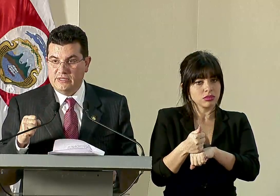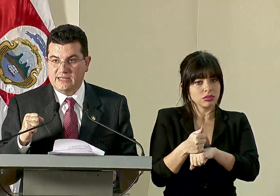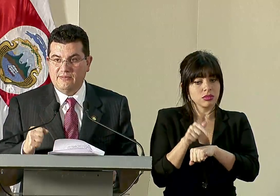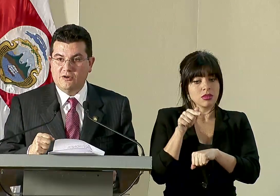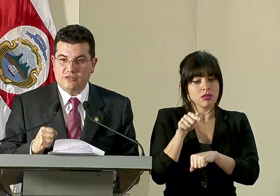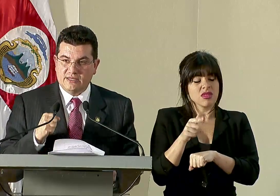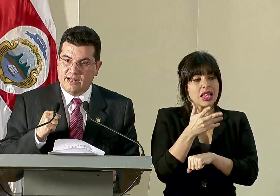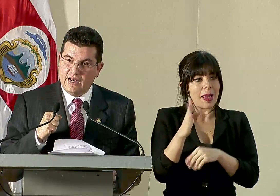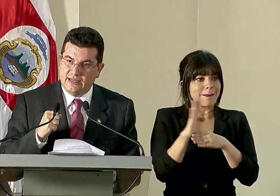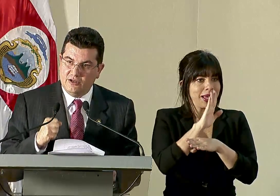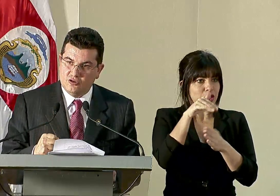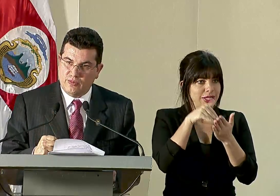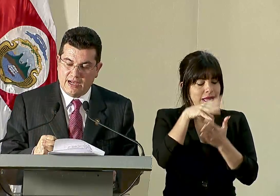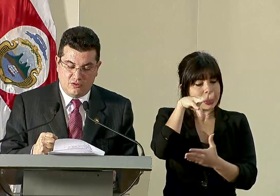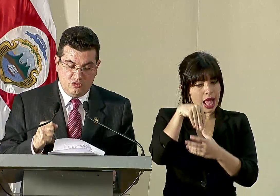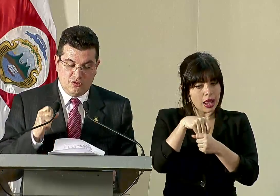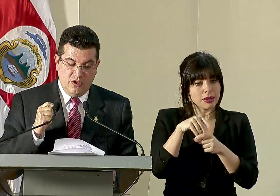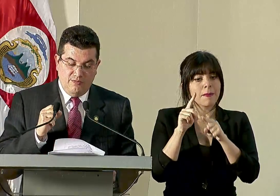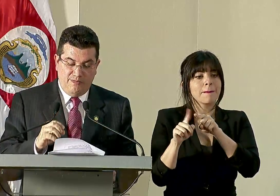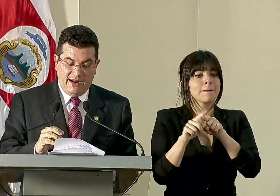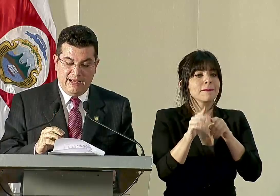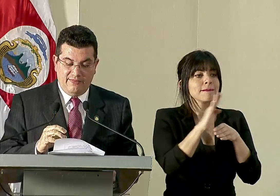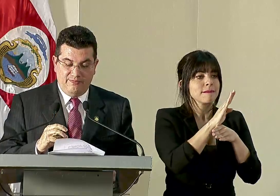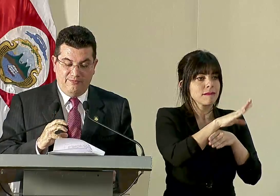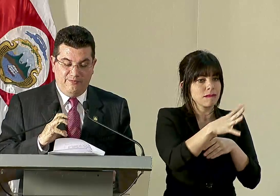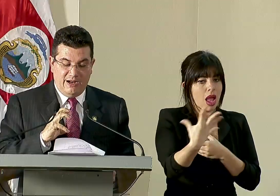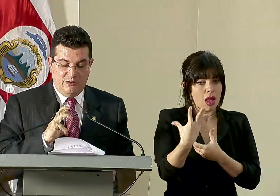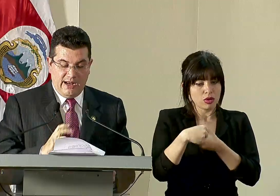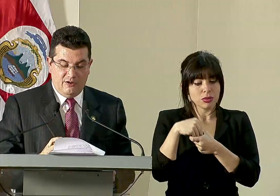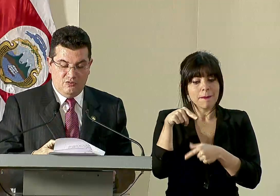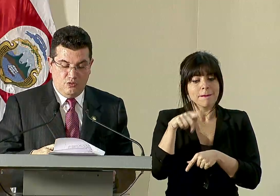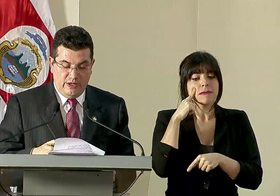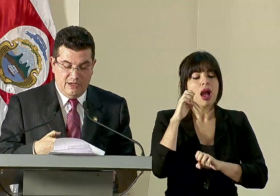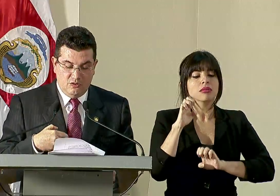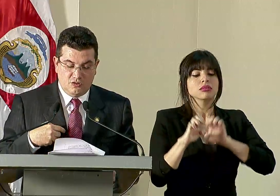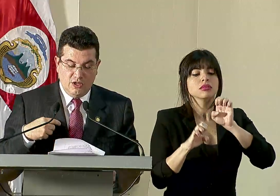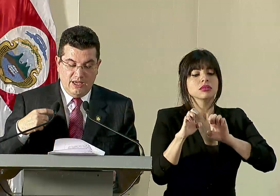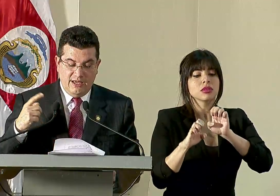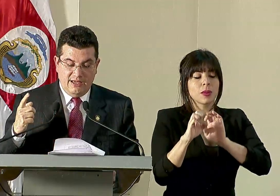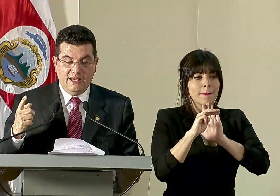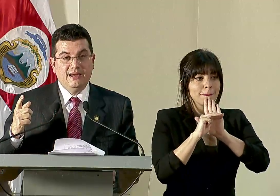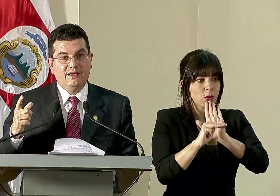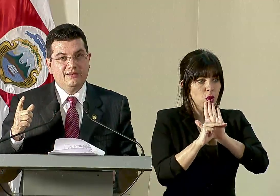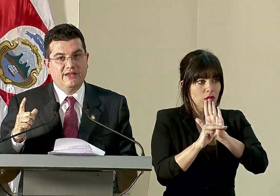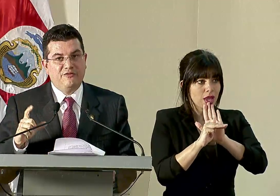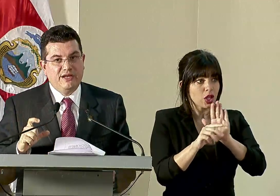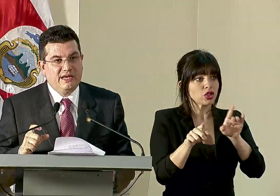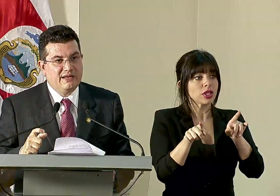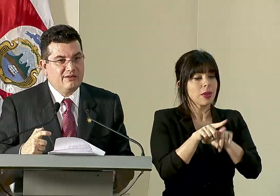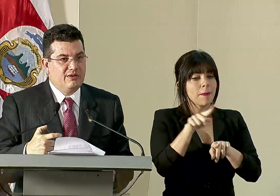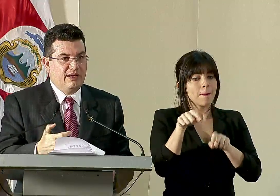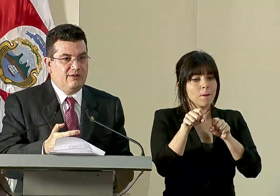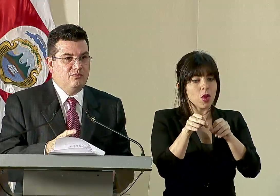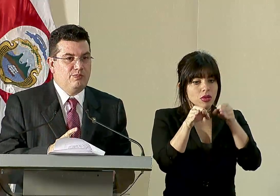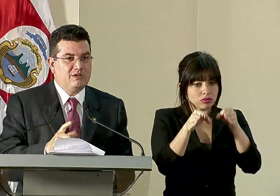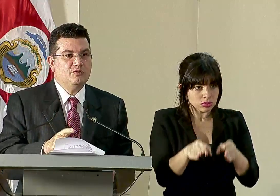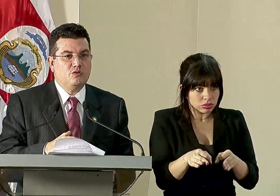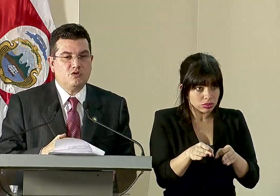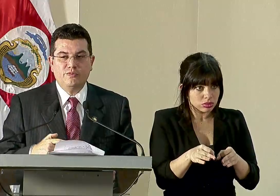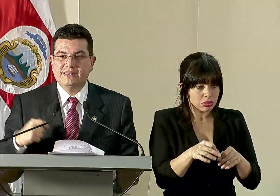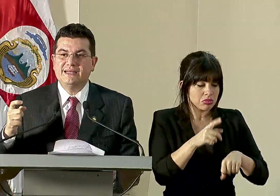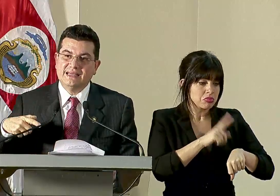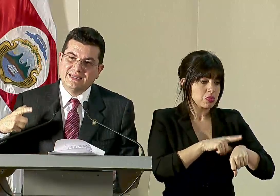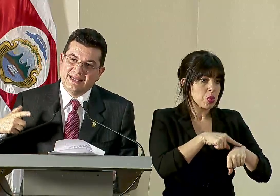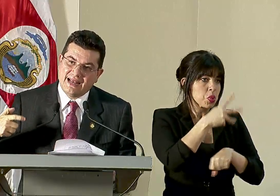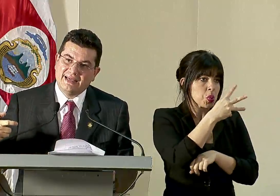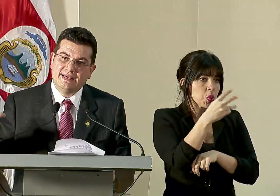donde está el Banco Central y los bancos, para valorar los modelos y definir en un plazo